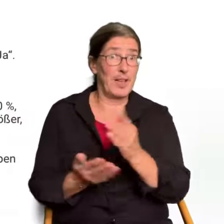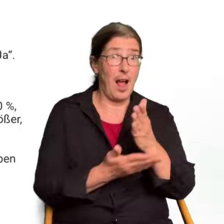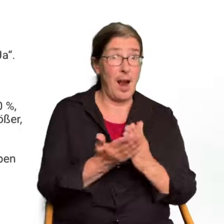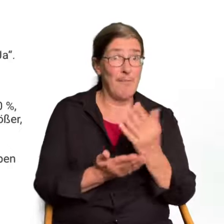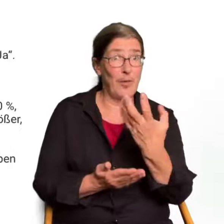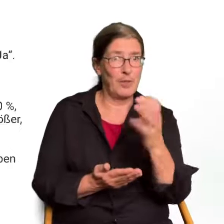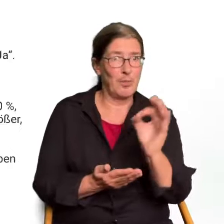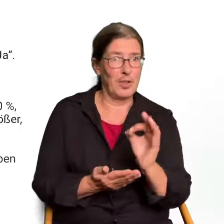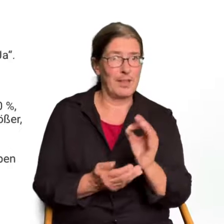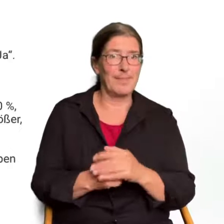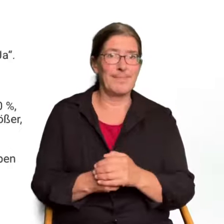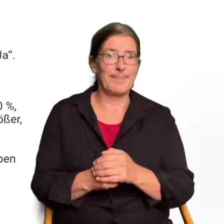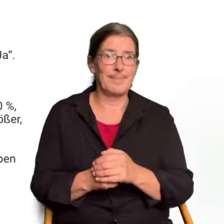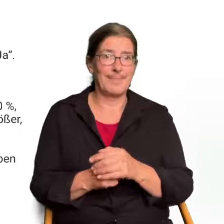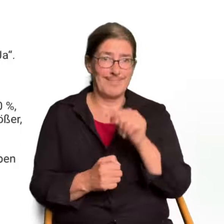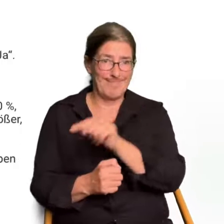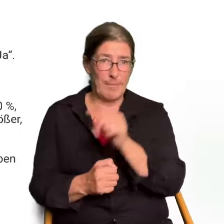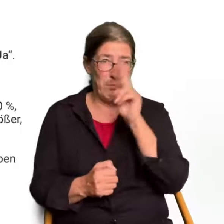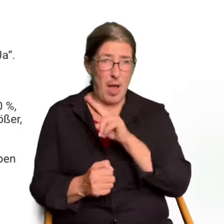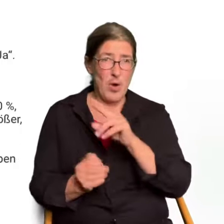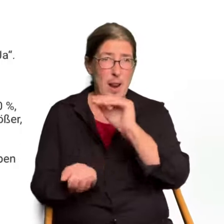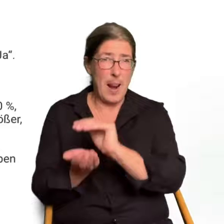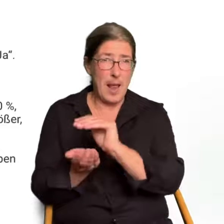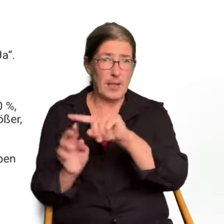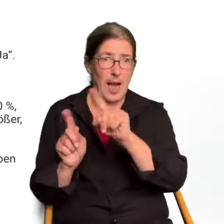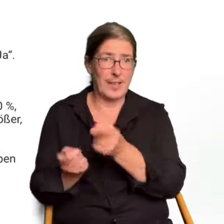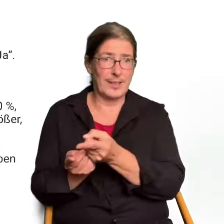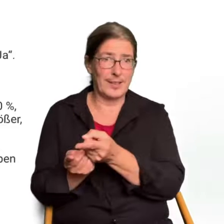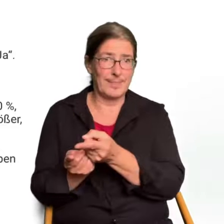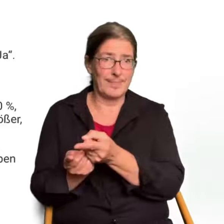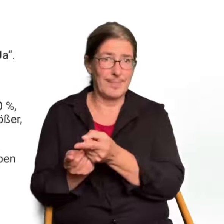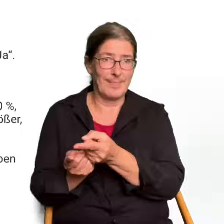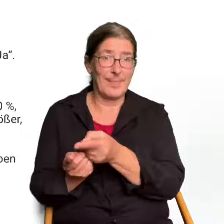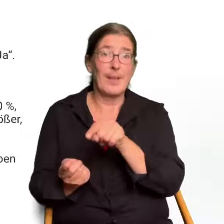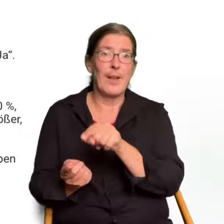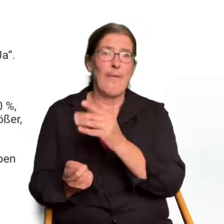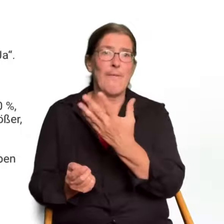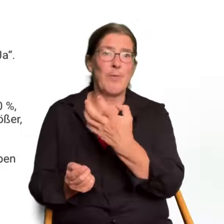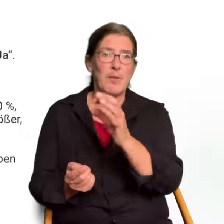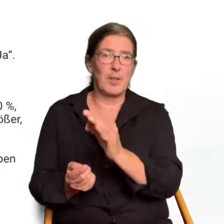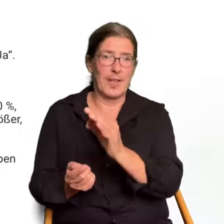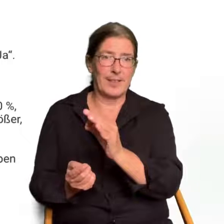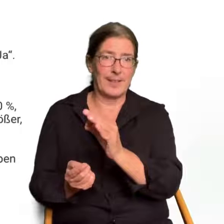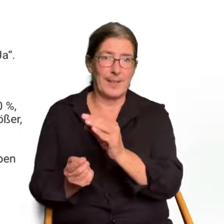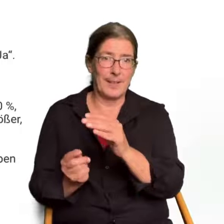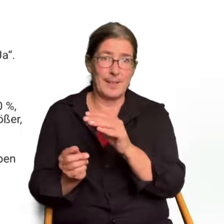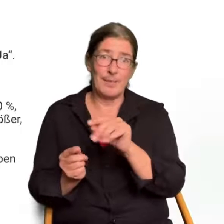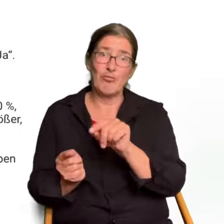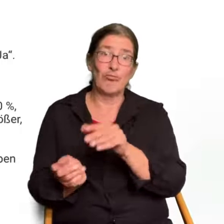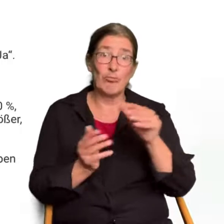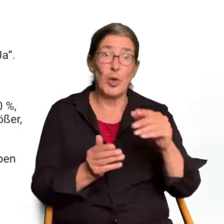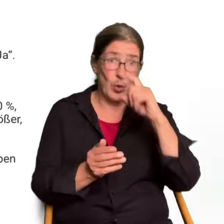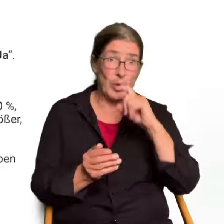gefärbt hier die blaue Hälfte des kleinen Kreises das sind 50 Prozent vom kleinen Kreis